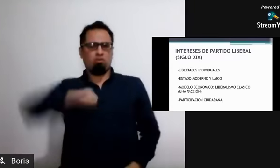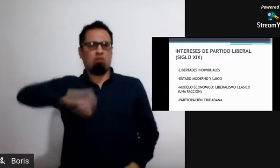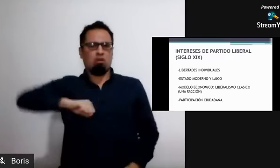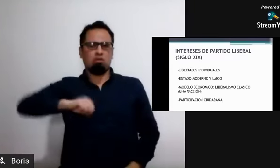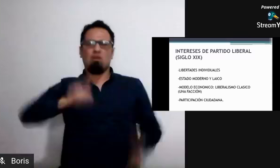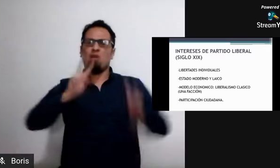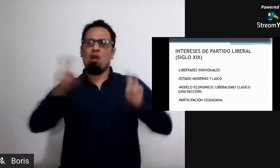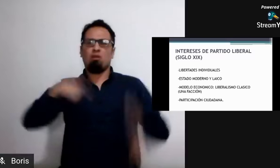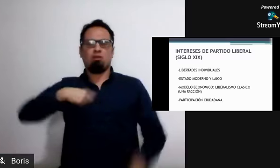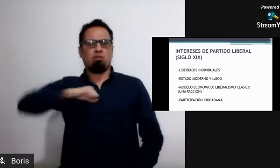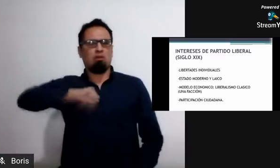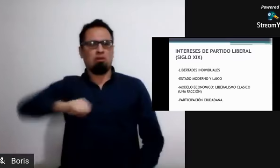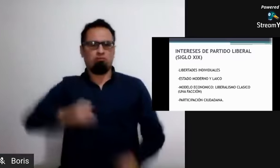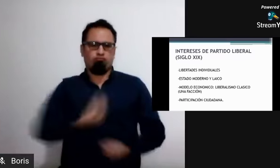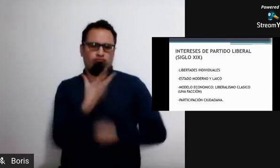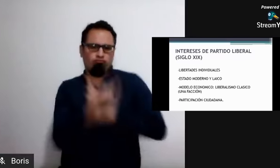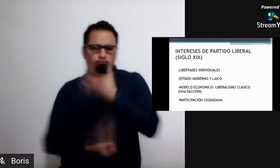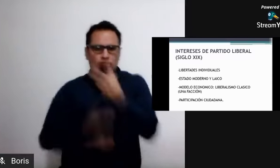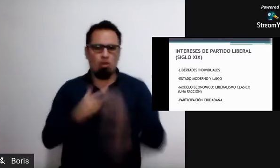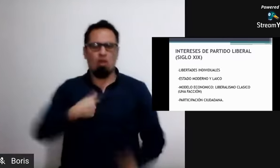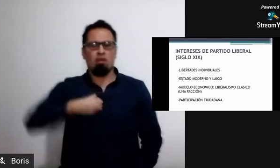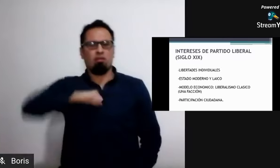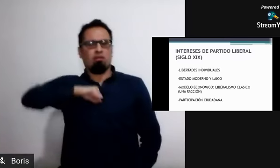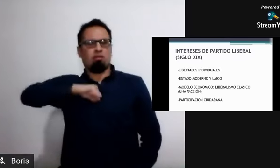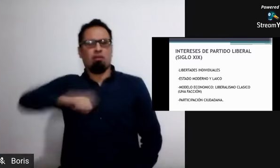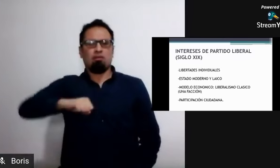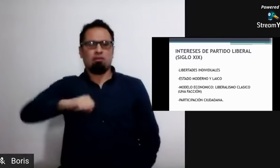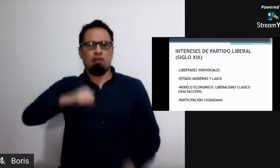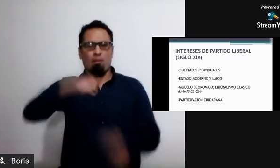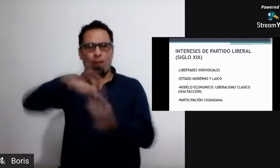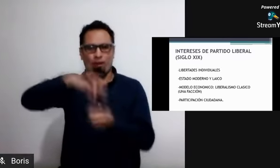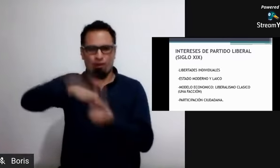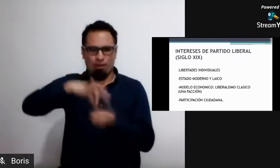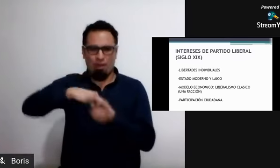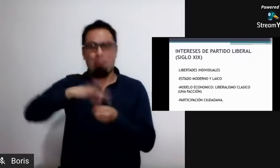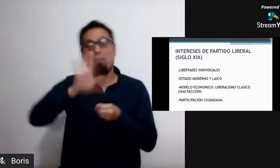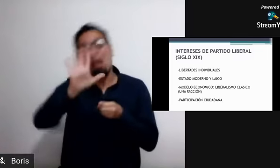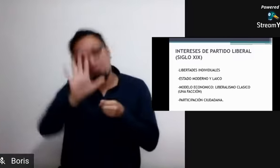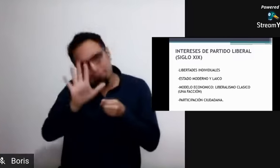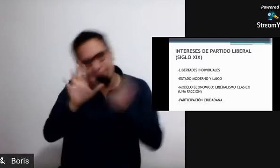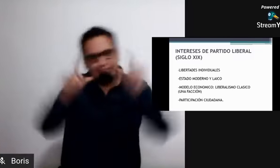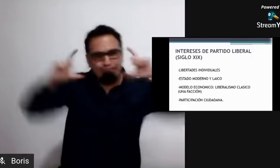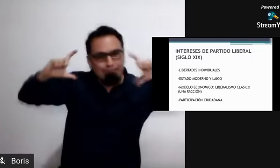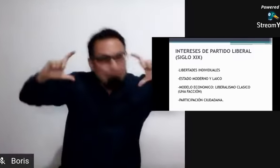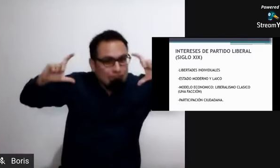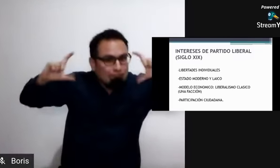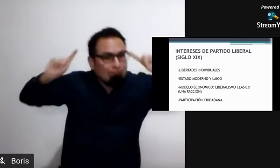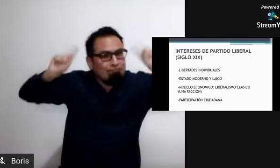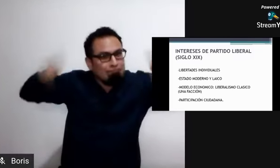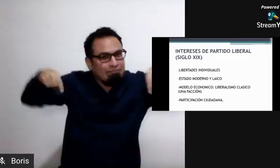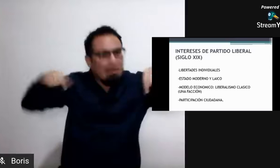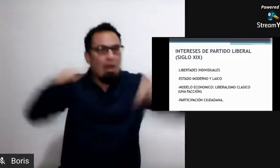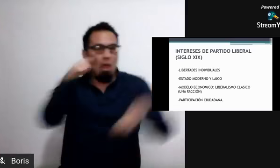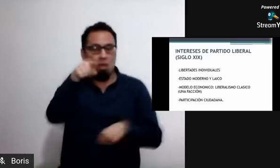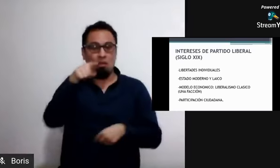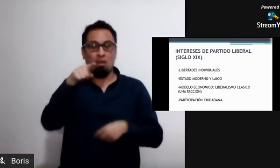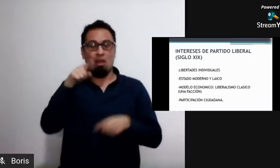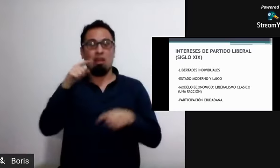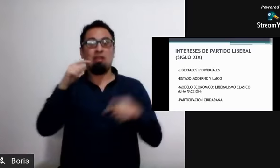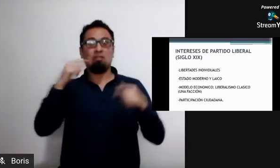abolir, quitar la monarquía en ese momento. Y por esa razón, digamos, esos intereses o esas libertades que se